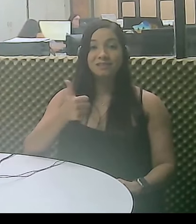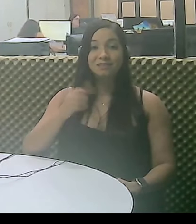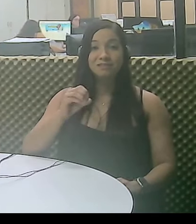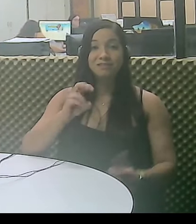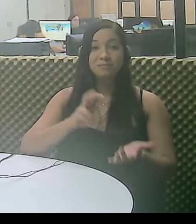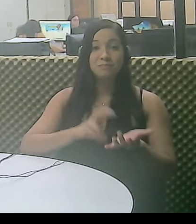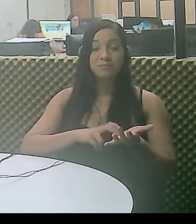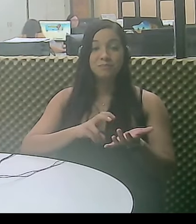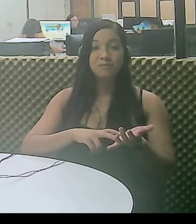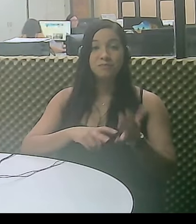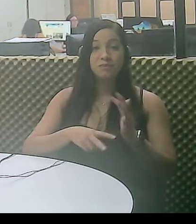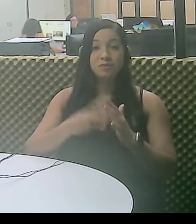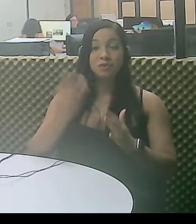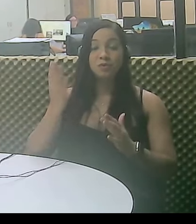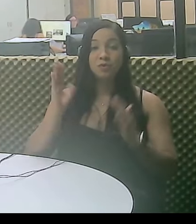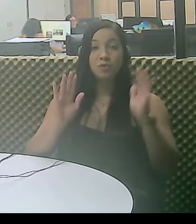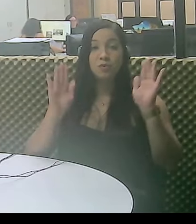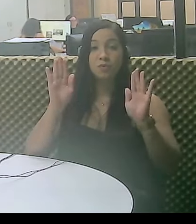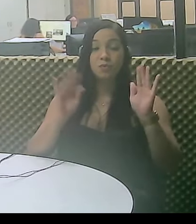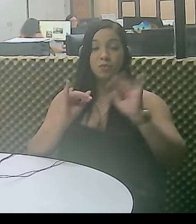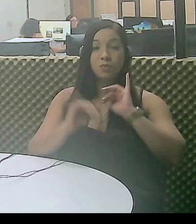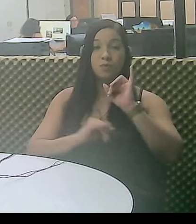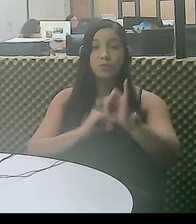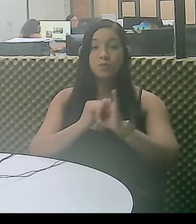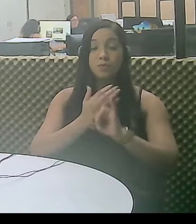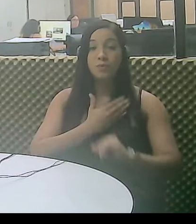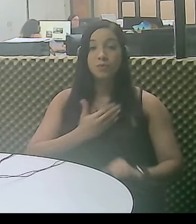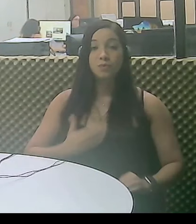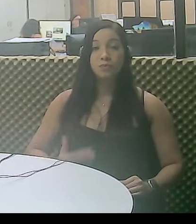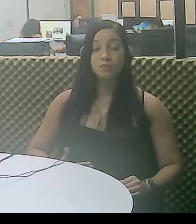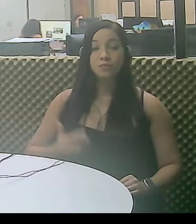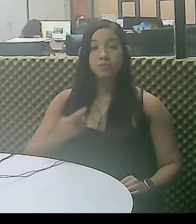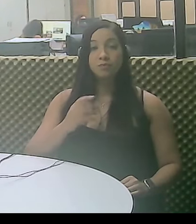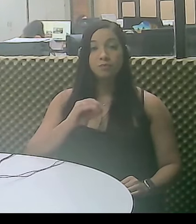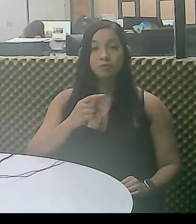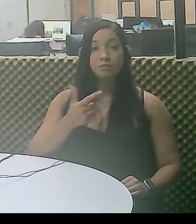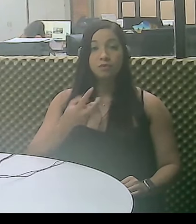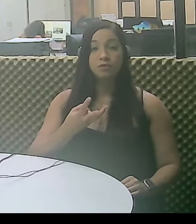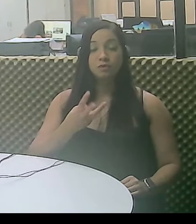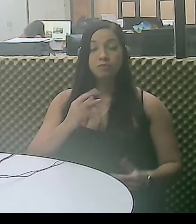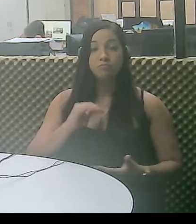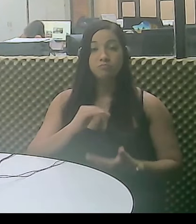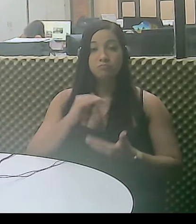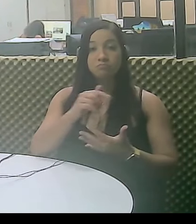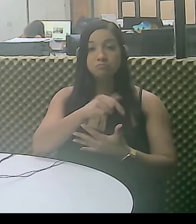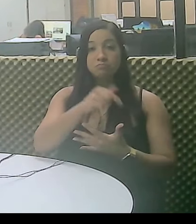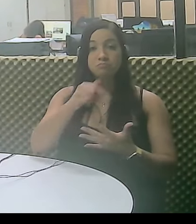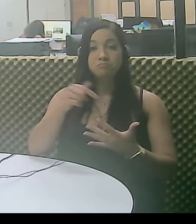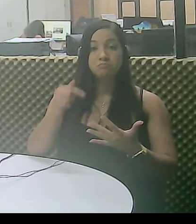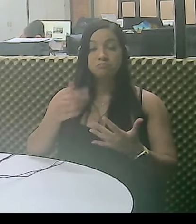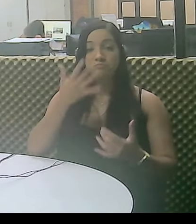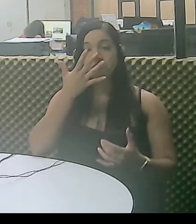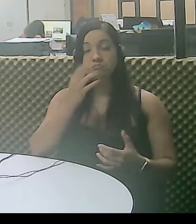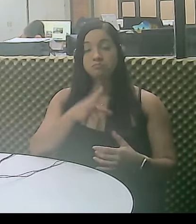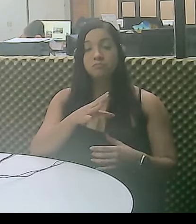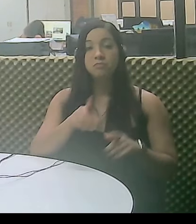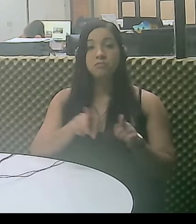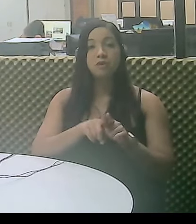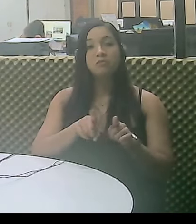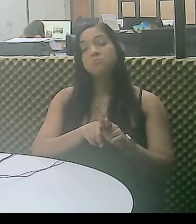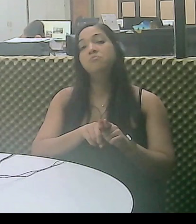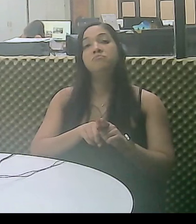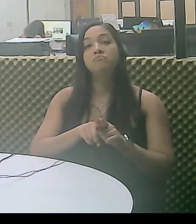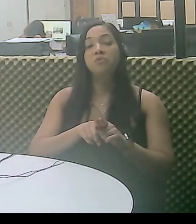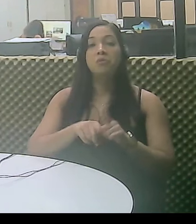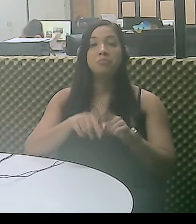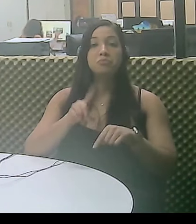o segundo leilão público online de 2023, com lotes diversos que contemplam sucatas e bens sem